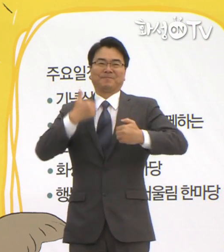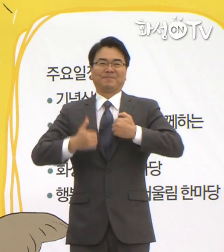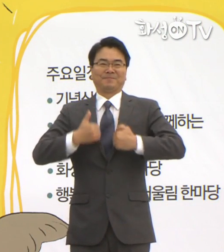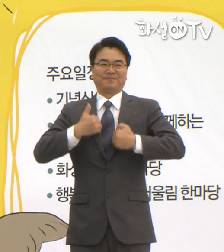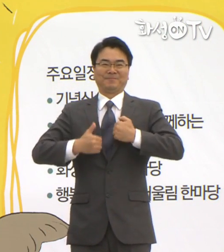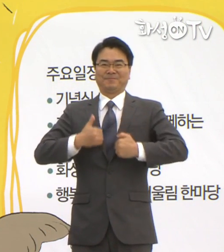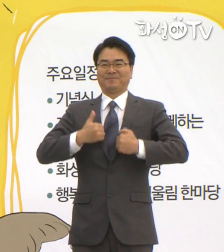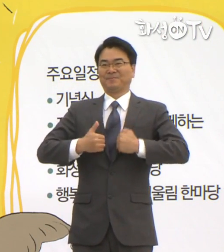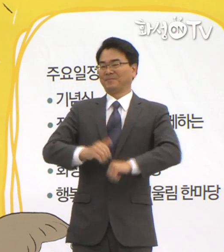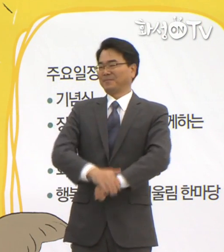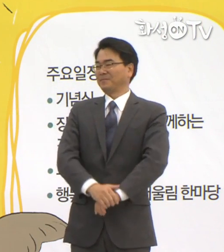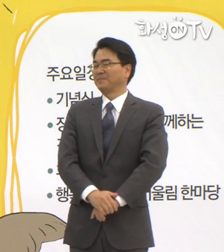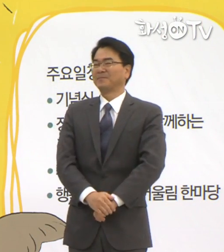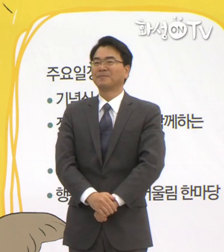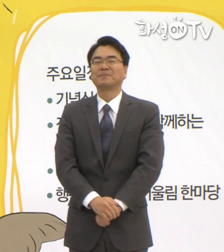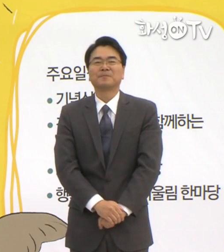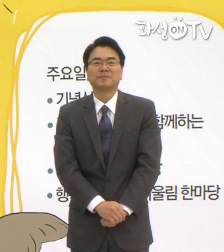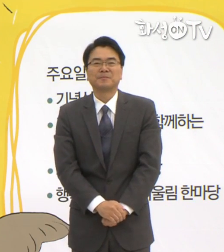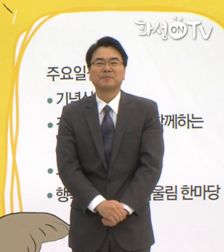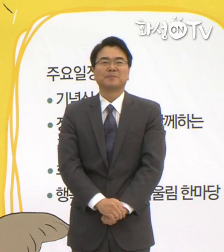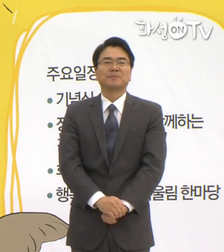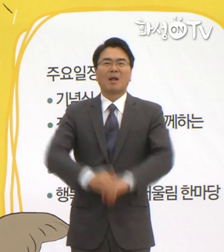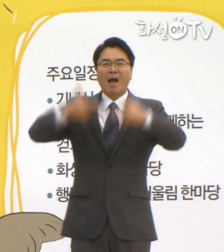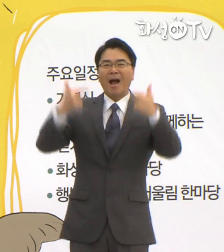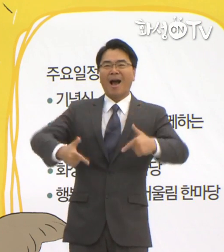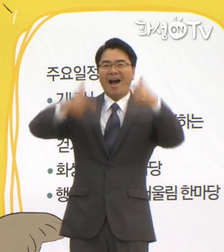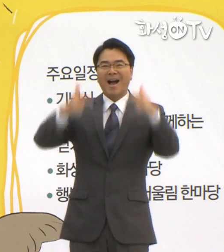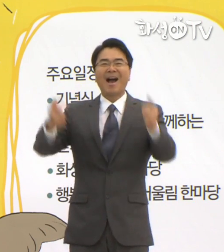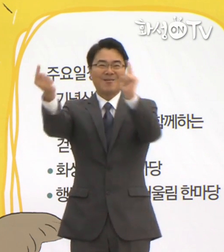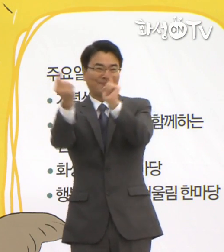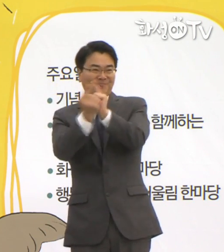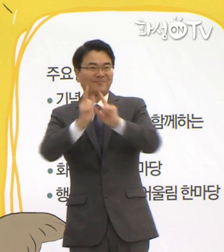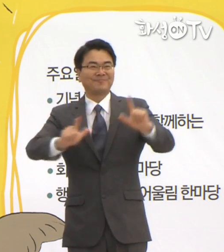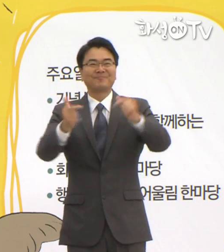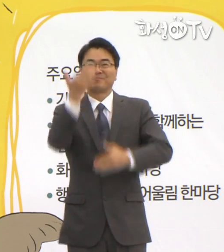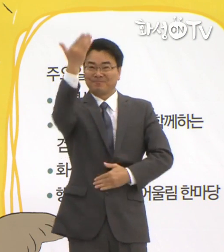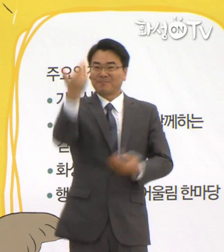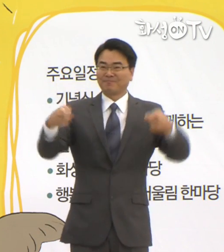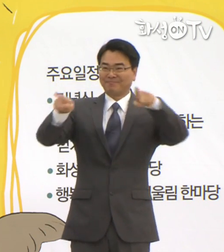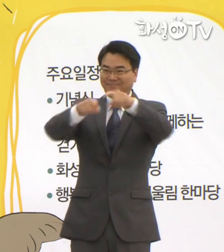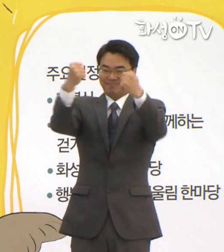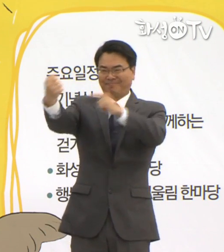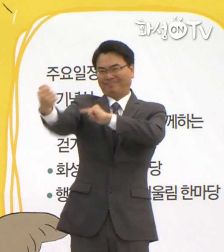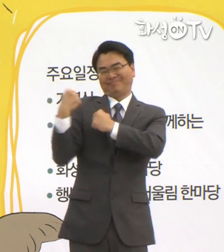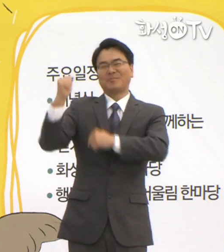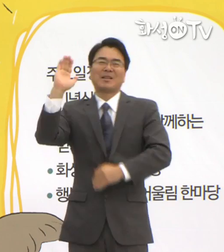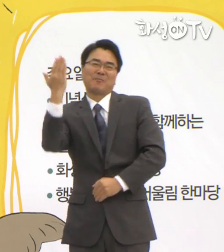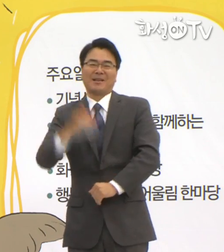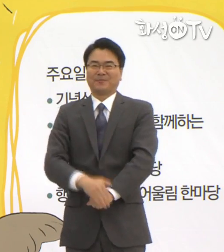아직 안녕하시지 않은가요? 예. 네. 매년 하는 인사말 다 함께 나누겠습니다. 당신이 함께해서 힘이 됩니다.